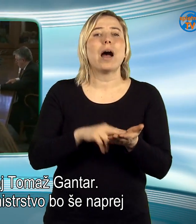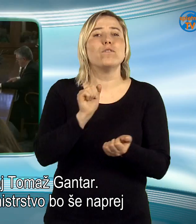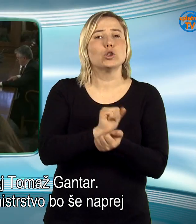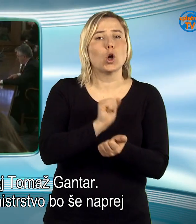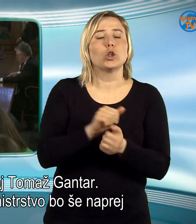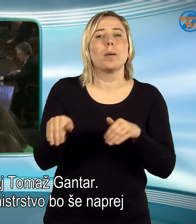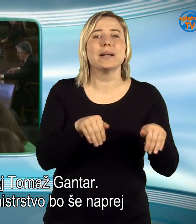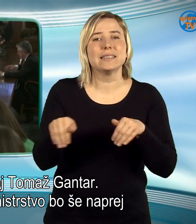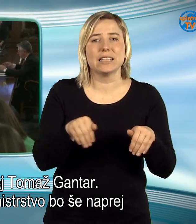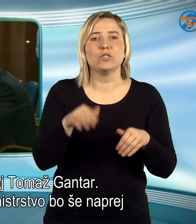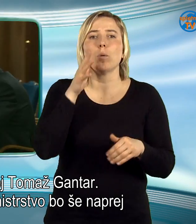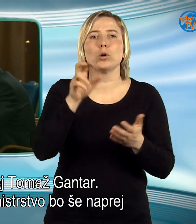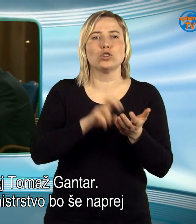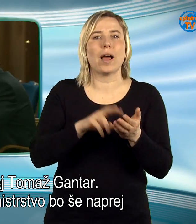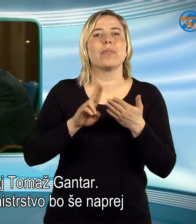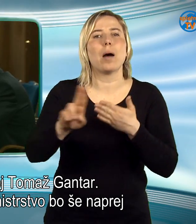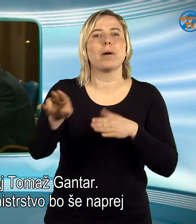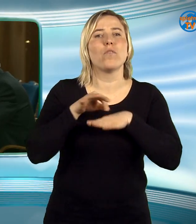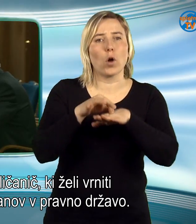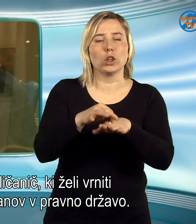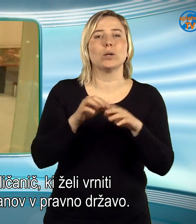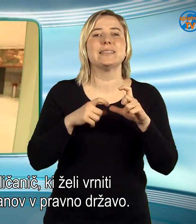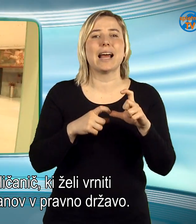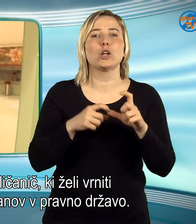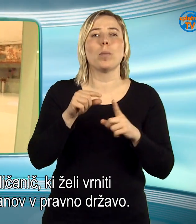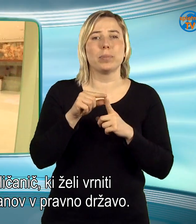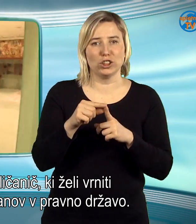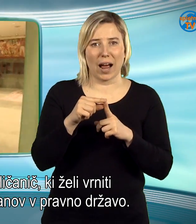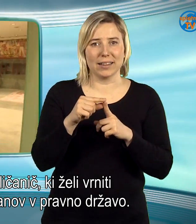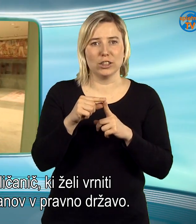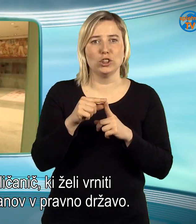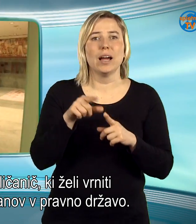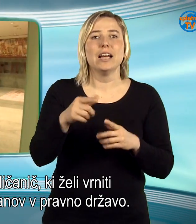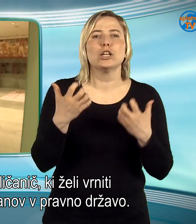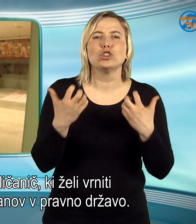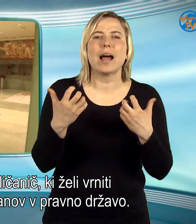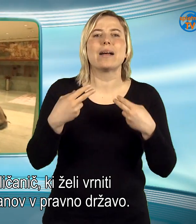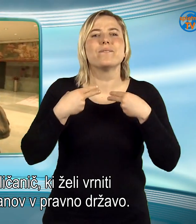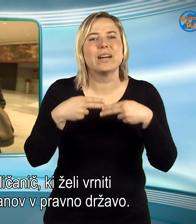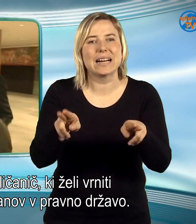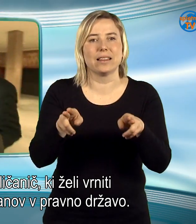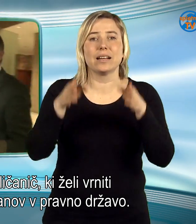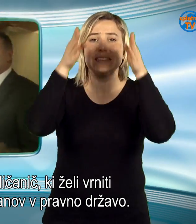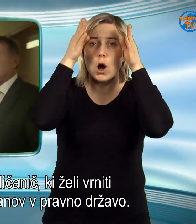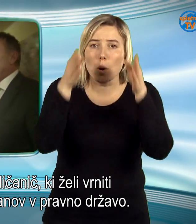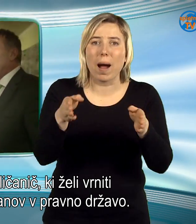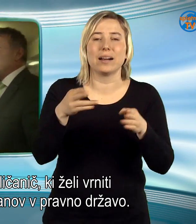Pravosodno ministrstvo bo še naprej vodil Senko Pličanič, ki želi vrniti zaupanje državljanov v pravno